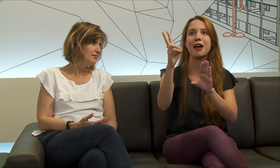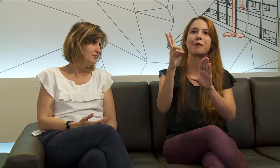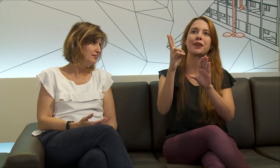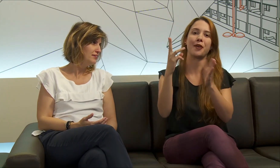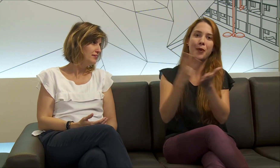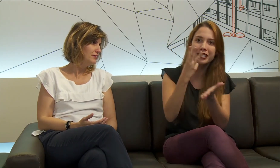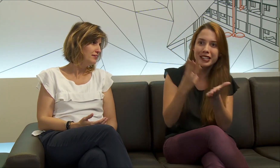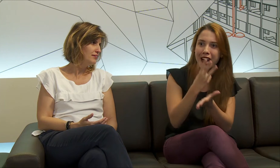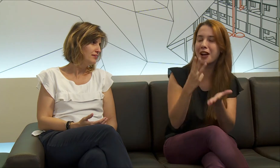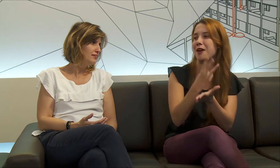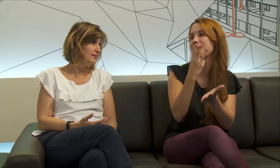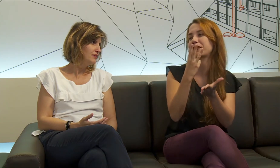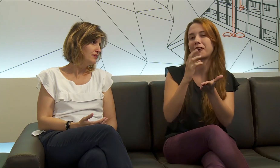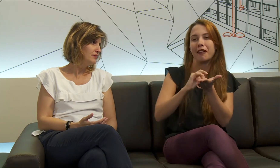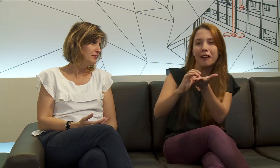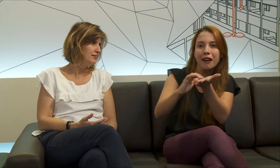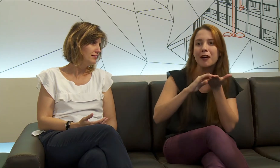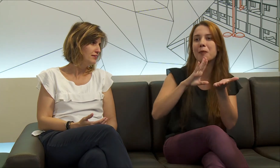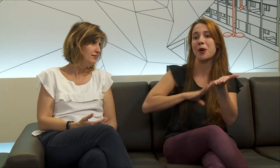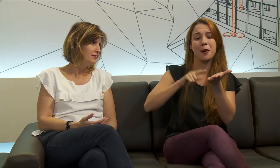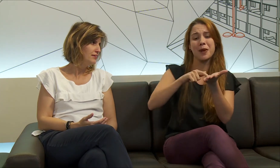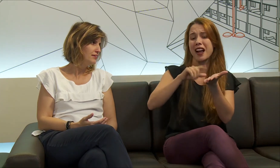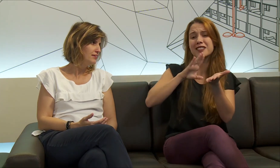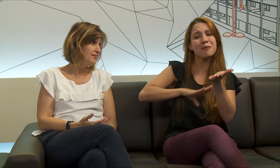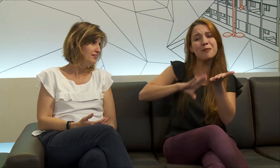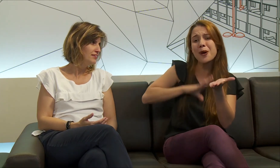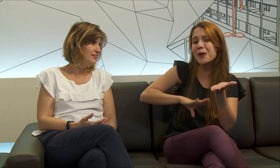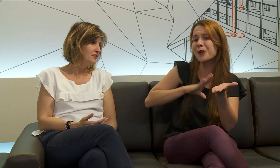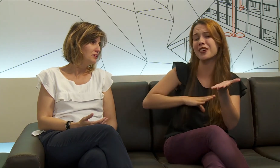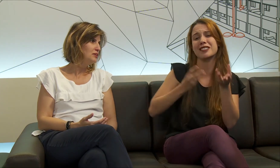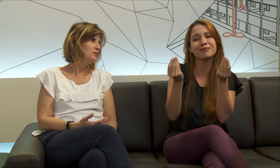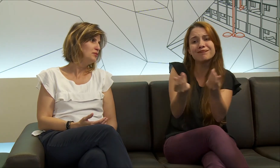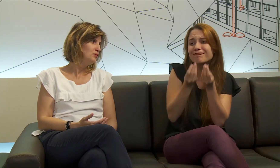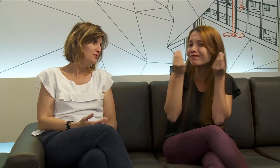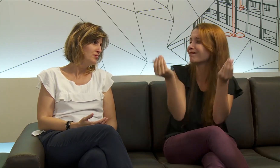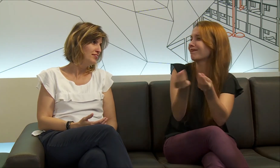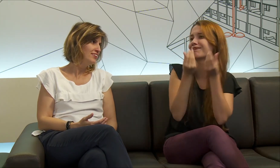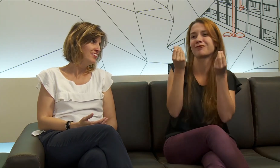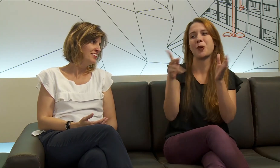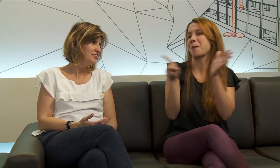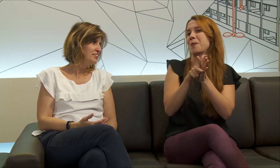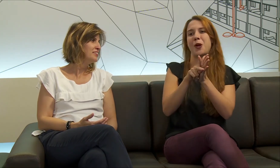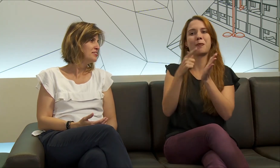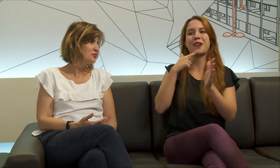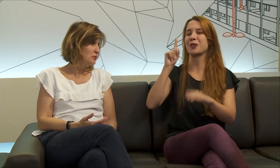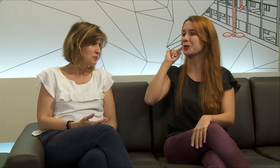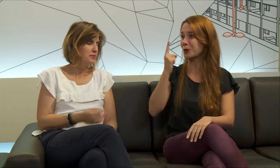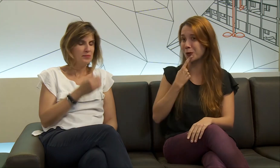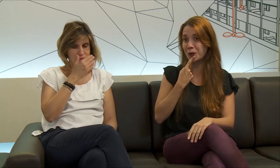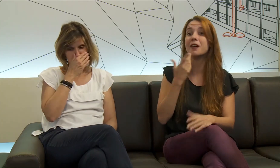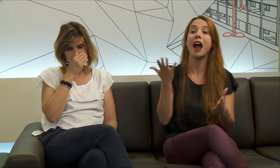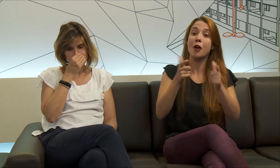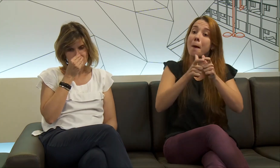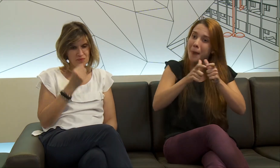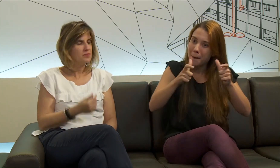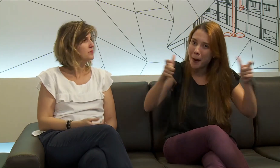comunicar com eles através do WhatsApp, videochamadas. Então, eu consigo utilizar a minha língua